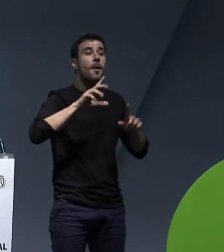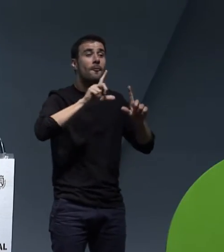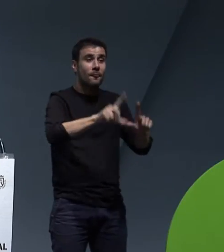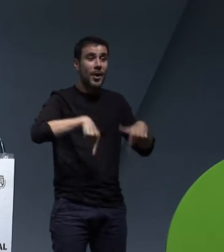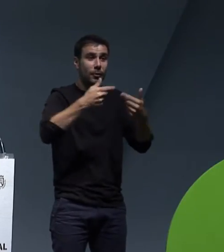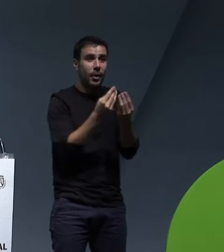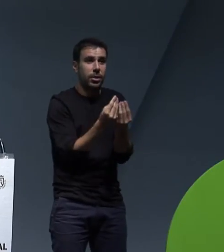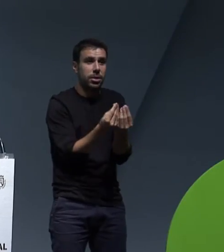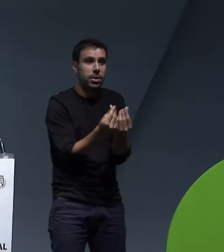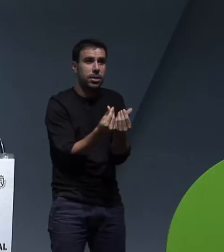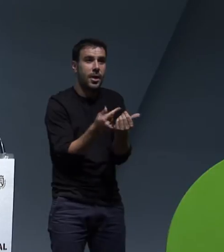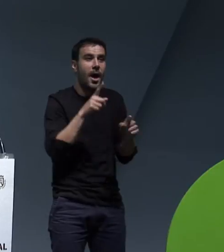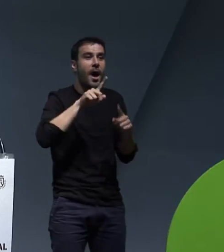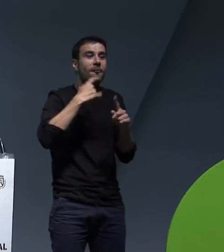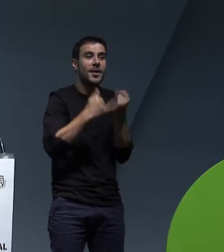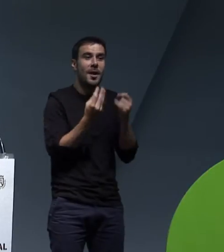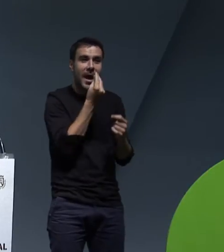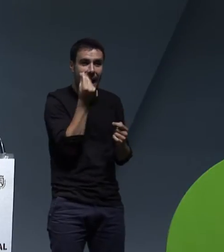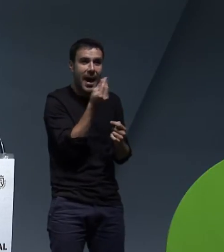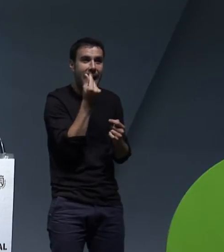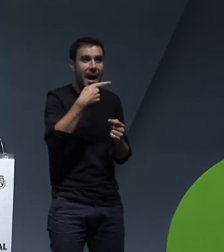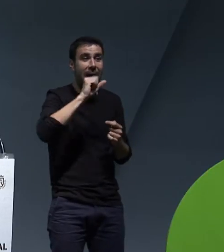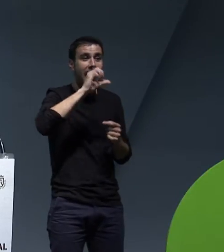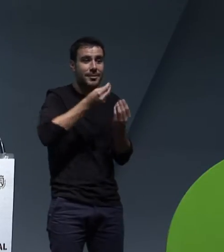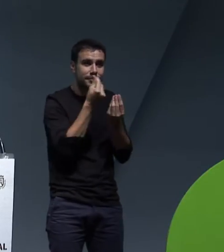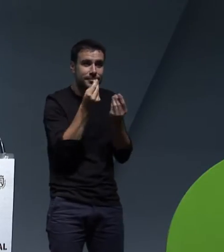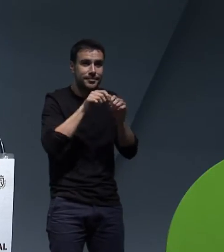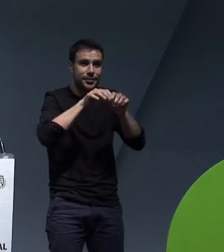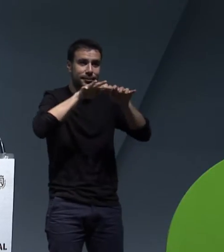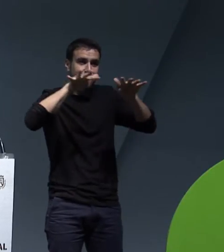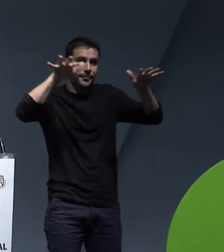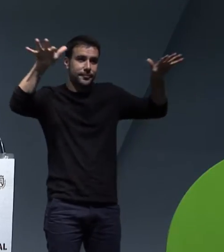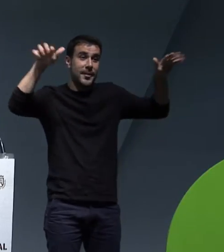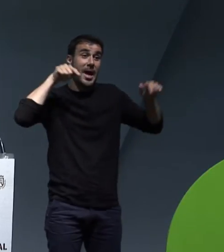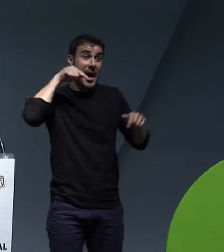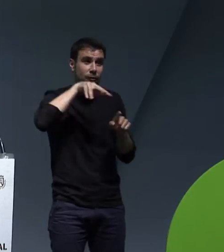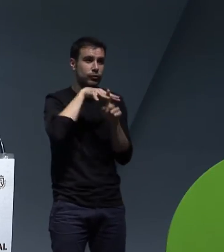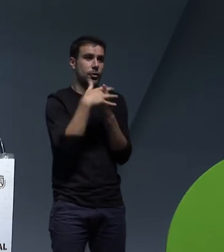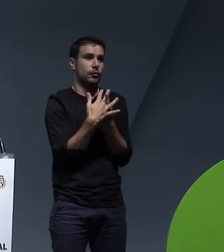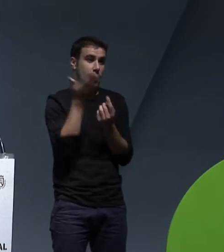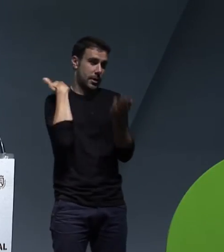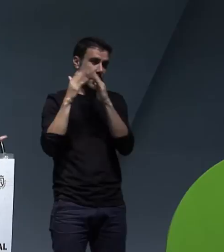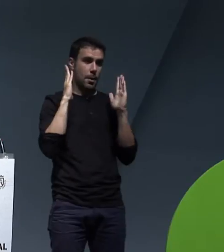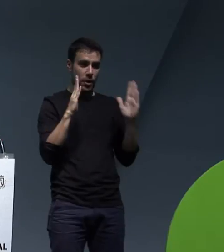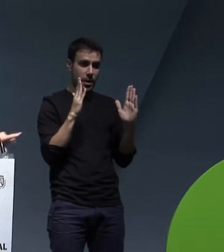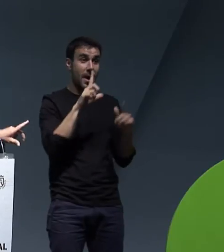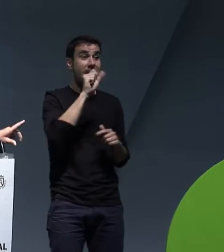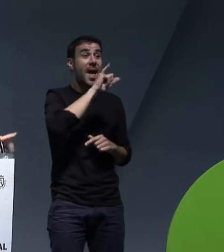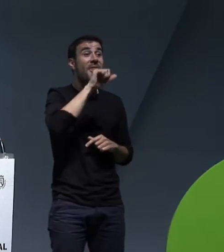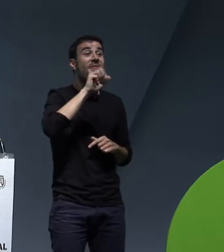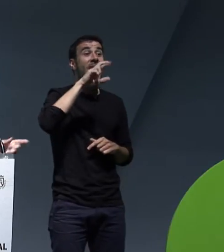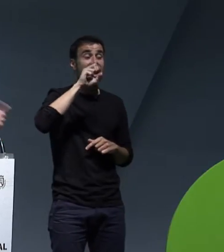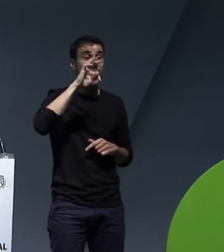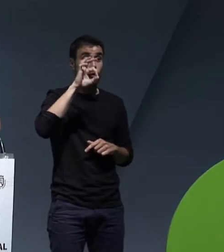la inexistencia de un sistema de evacuación de gases. Ese era el panorama. Al lazareto, repito,